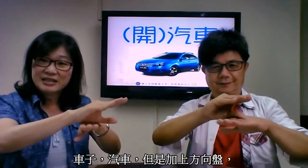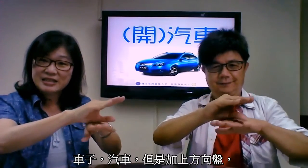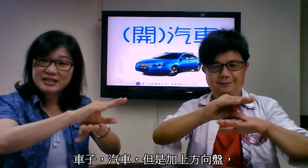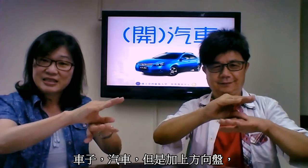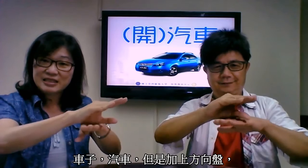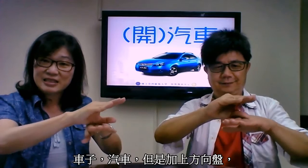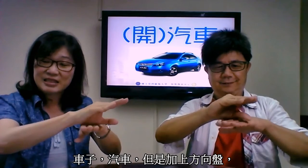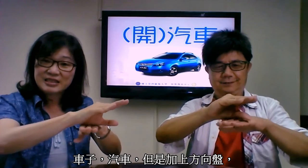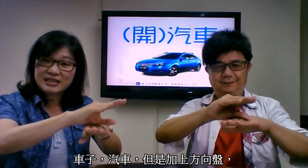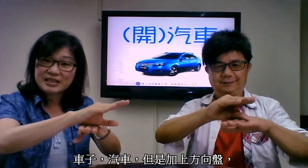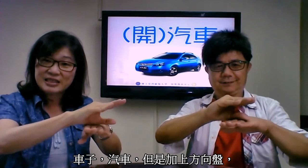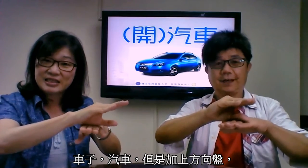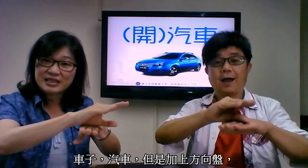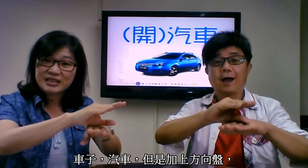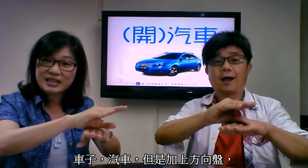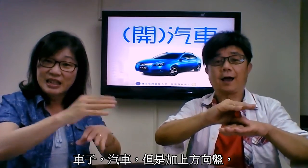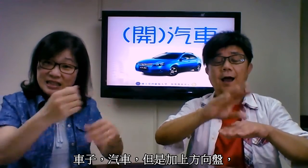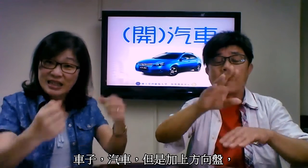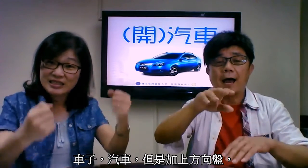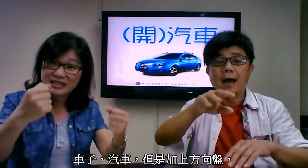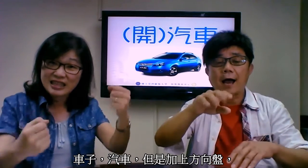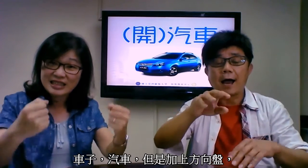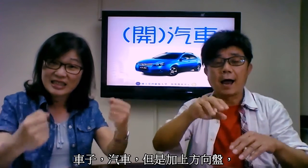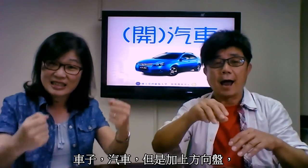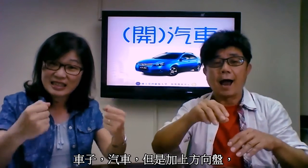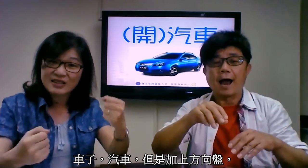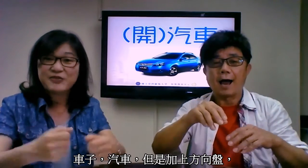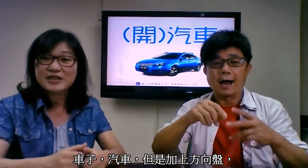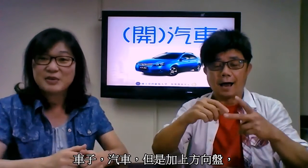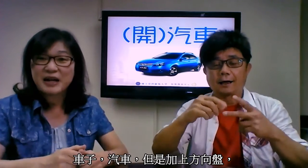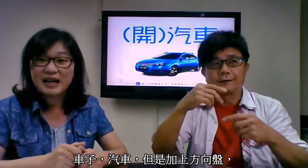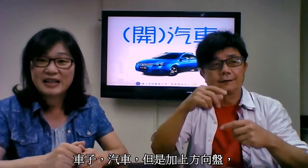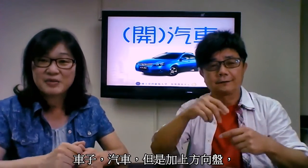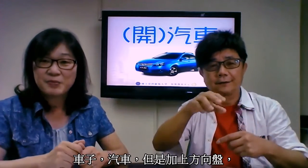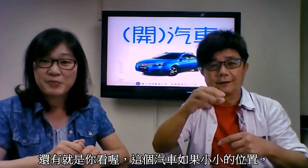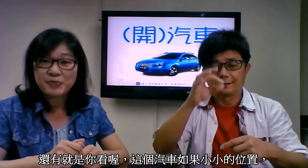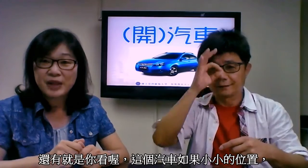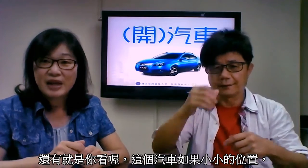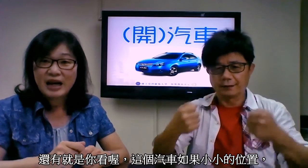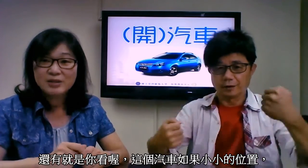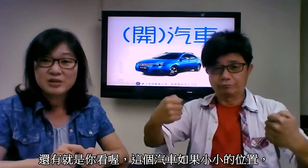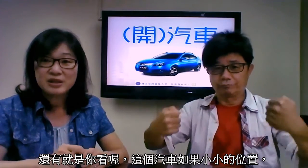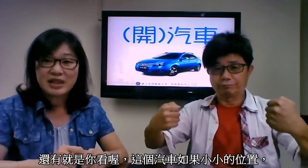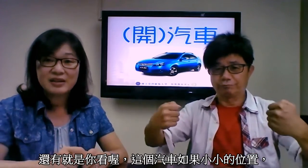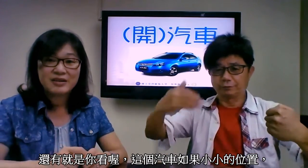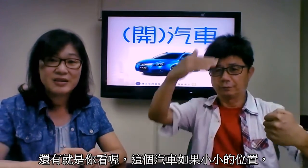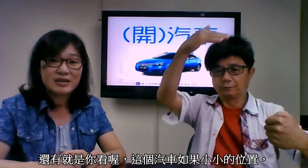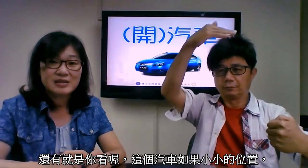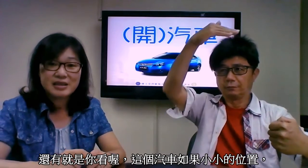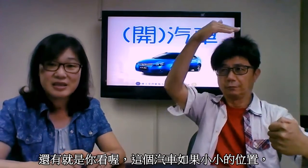车子，汽车，但是加上好方向盘，还有就是你看哦，这